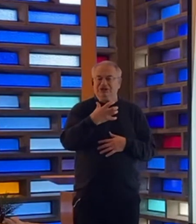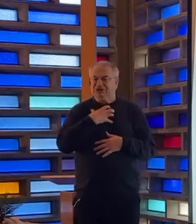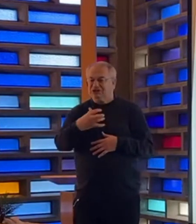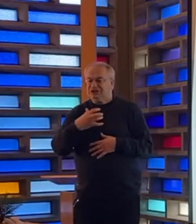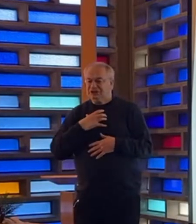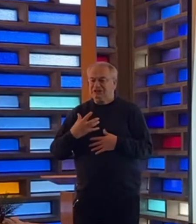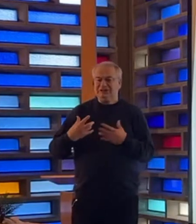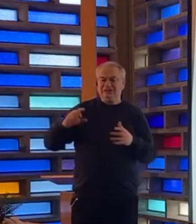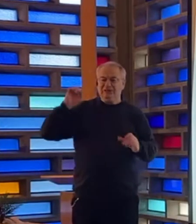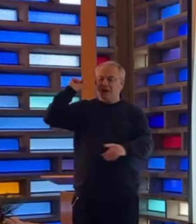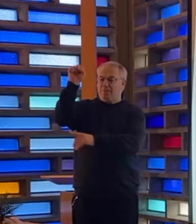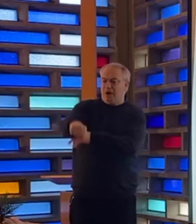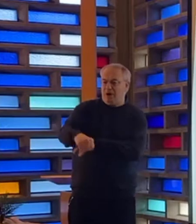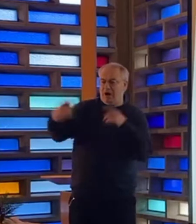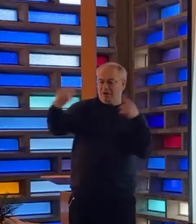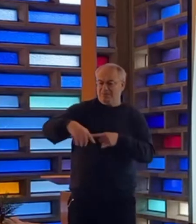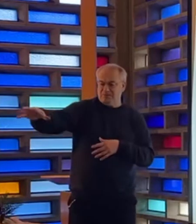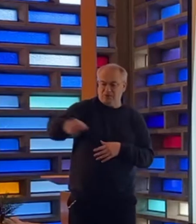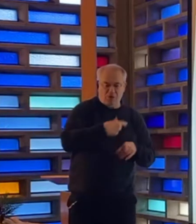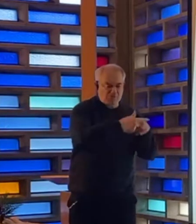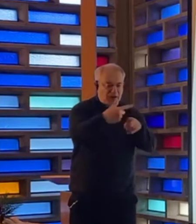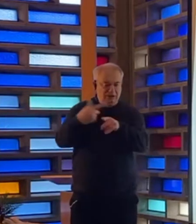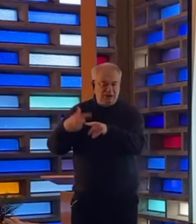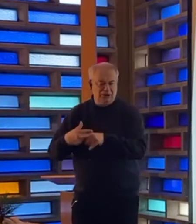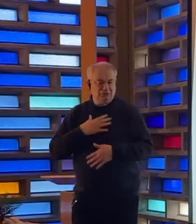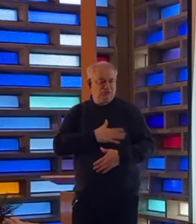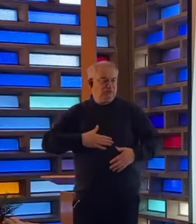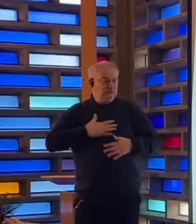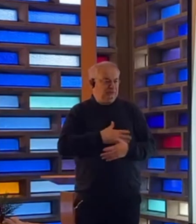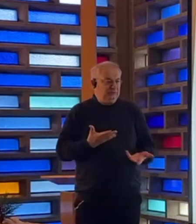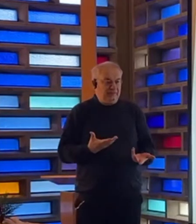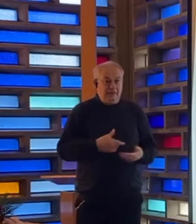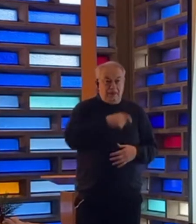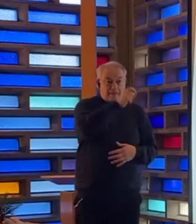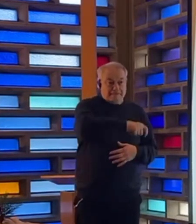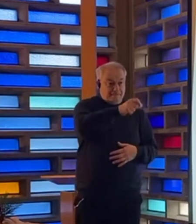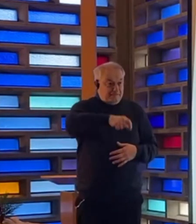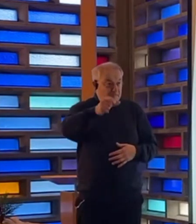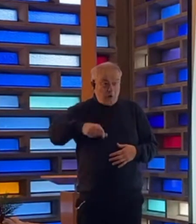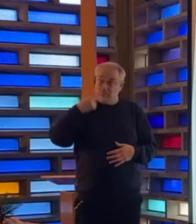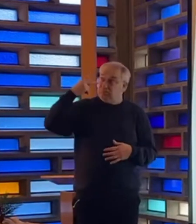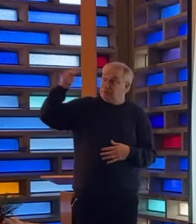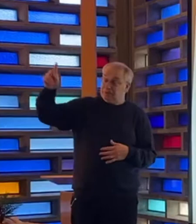ennemis vaincus. Oui, tu arraches ton peuple au pouvoir qui pèse sur